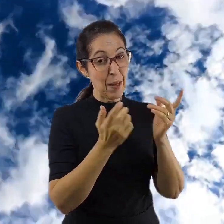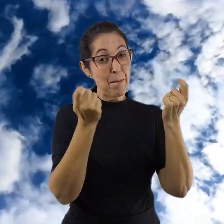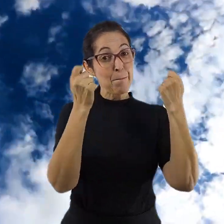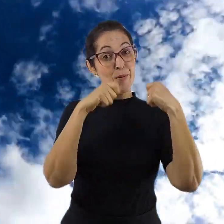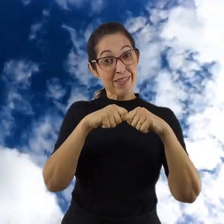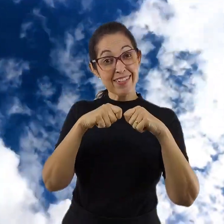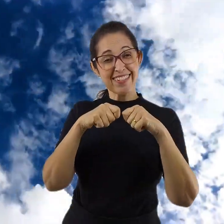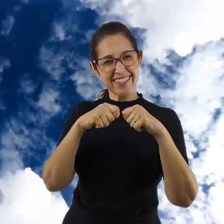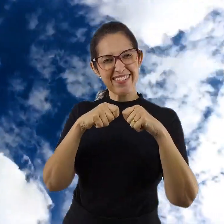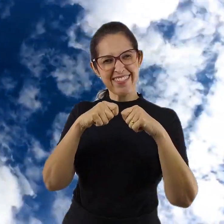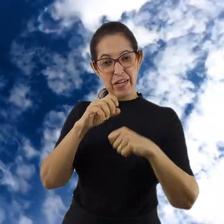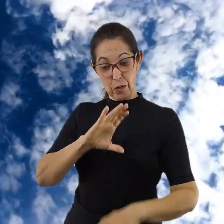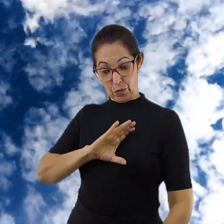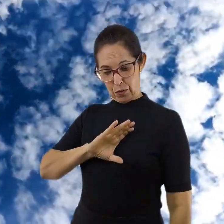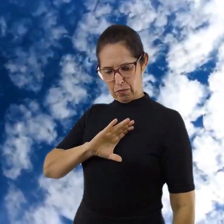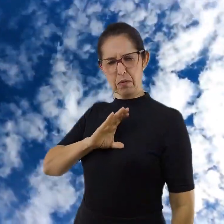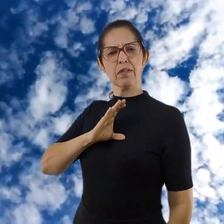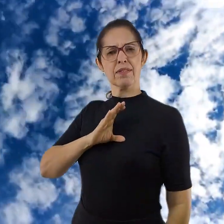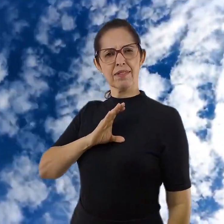Ousadia.